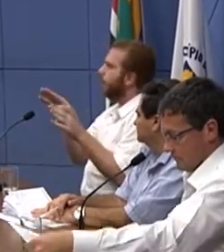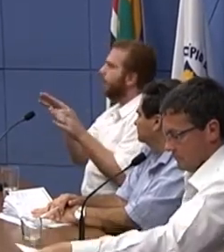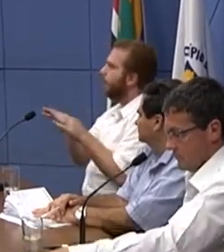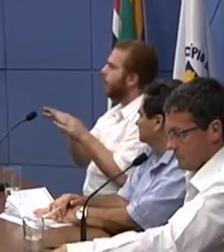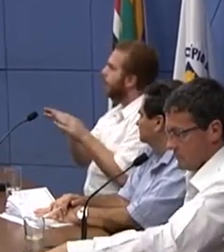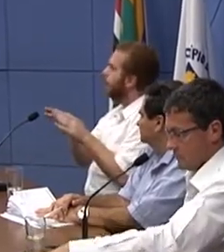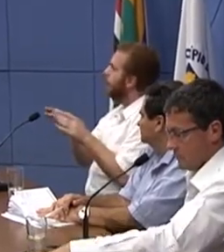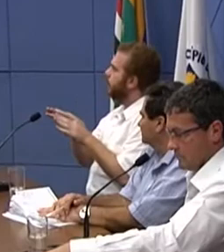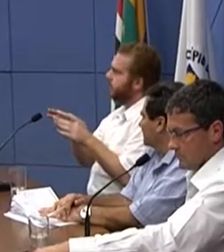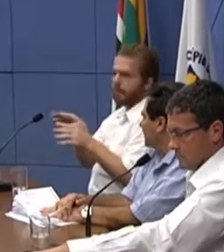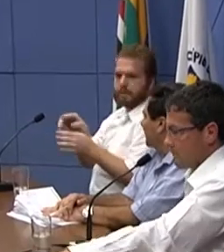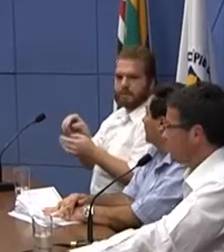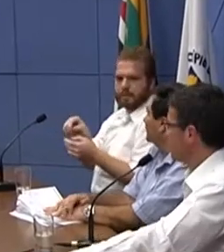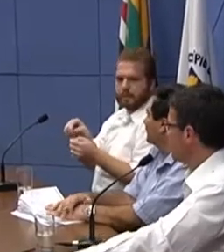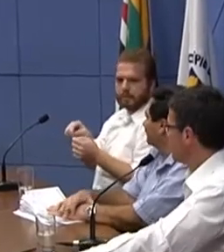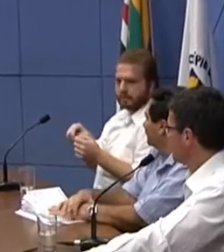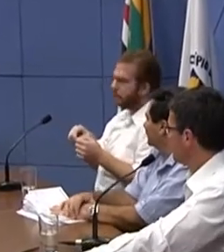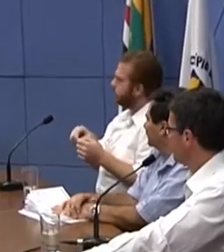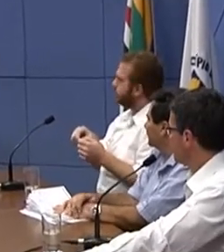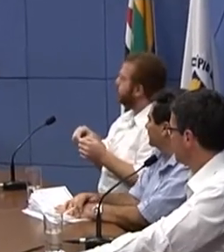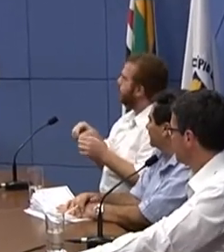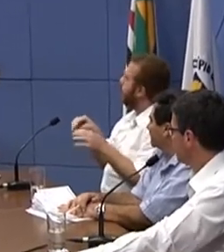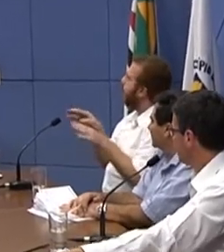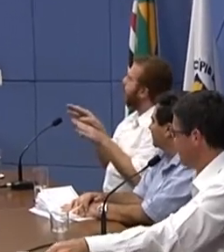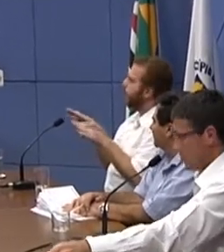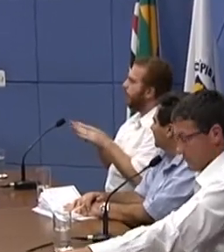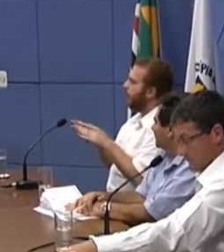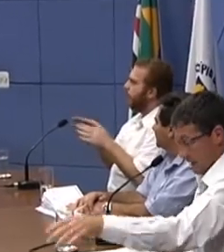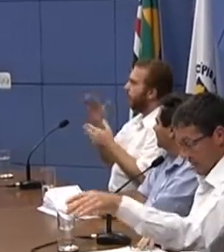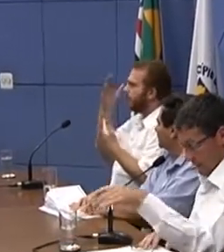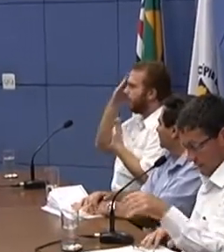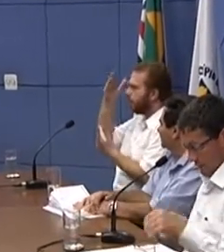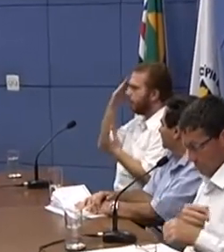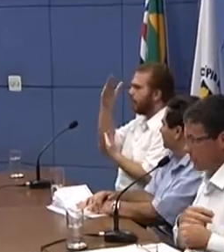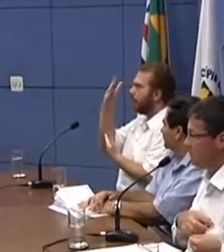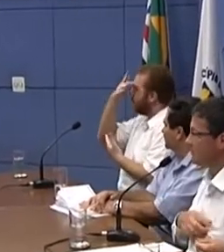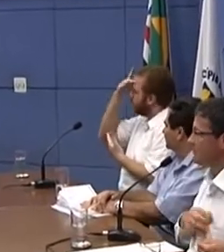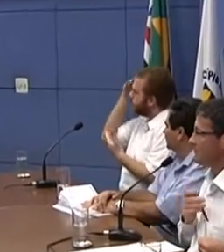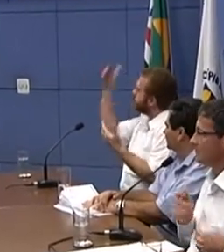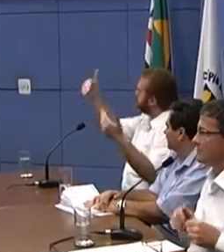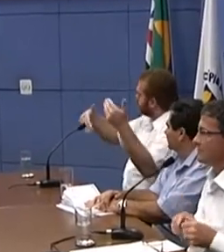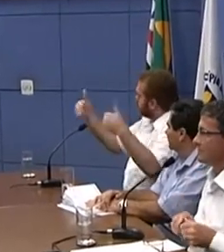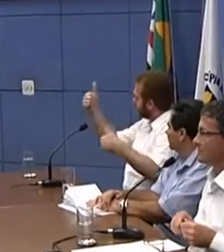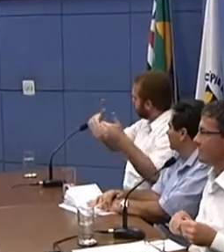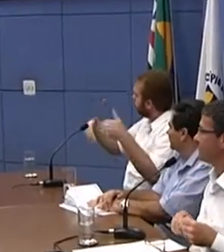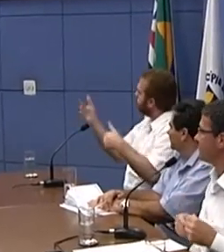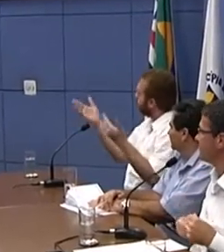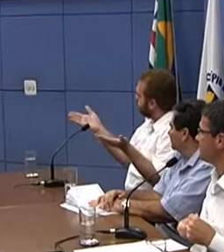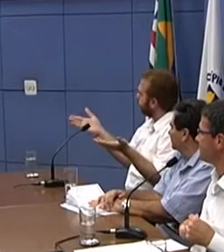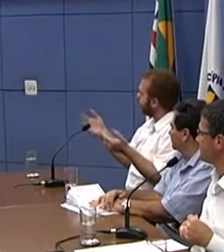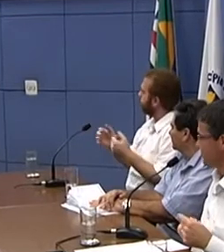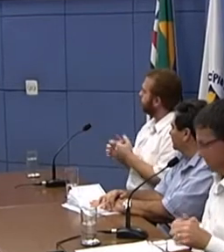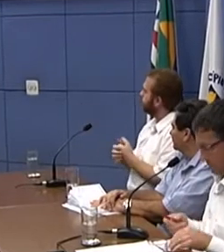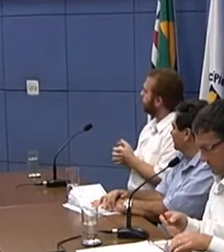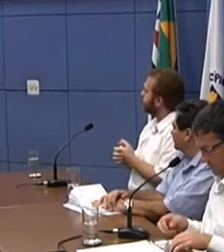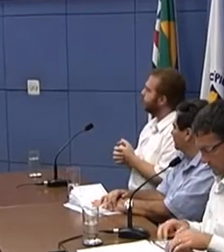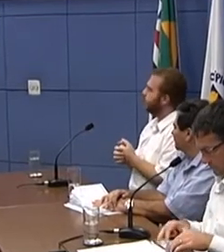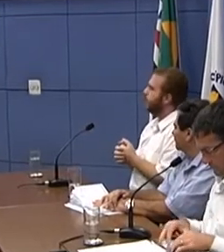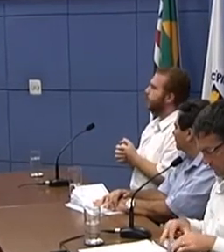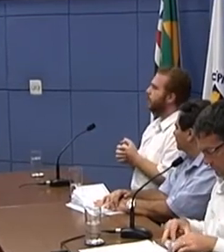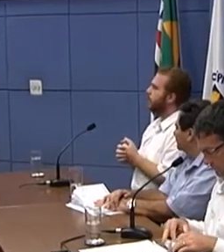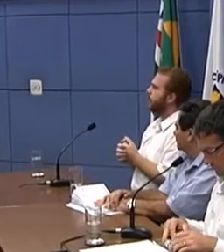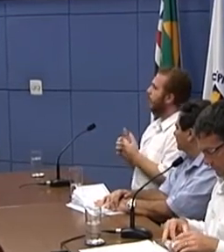Também o senhor Sérgio, Eliton, desculpa. Eu agradeço as pessoas que vieram para